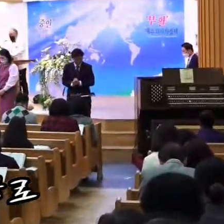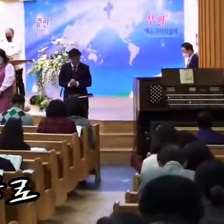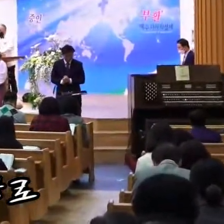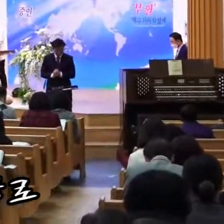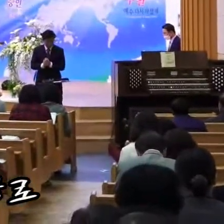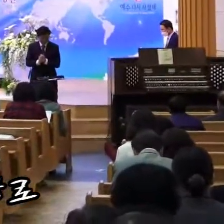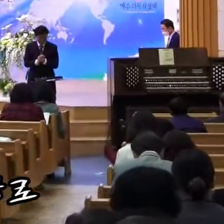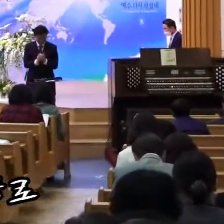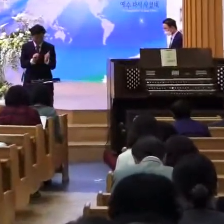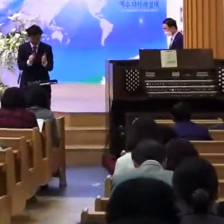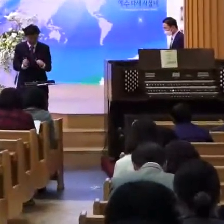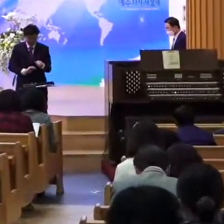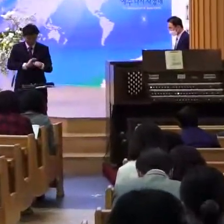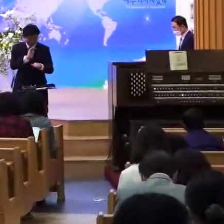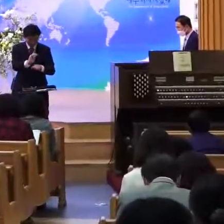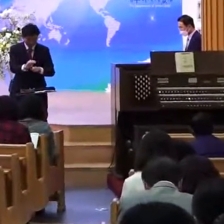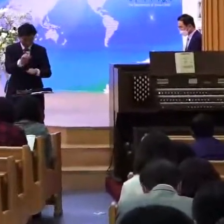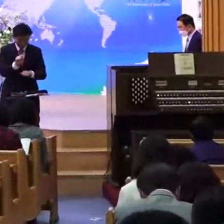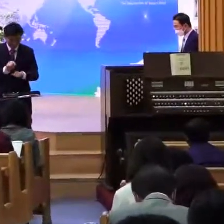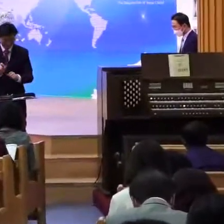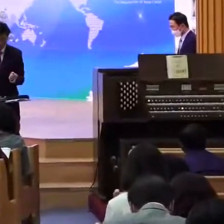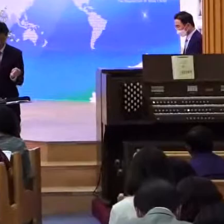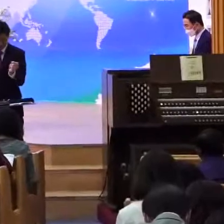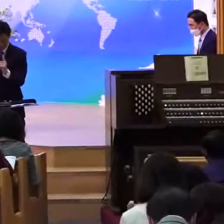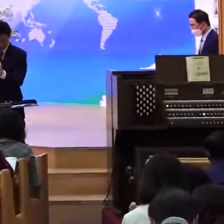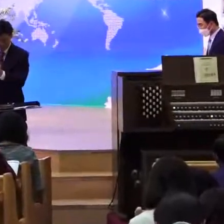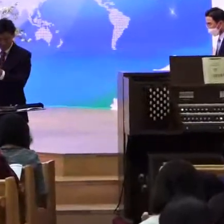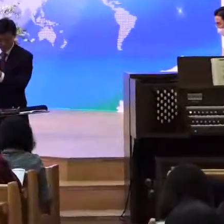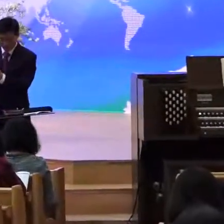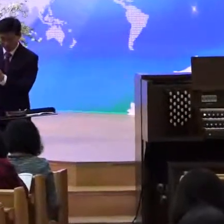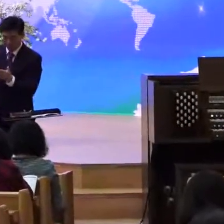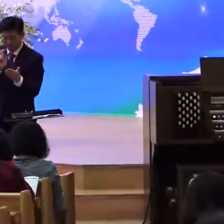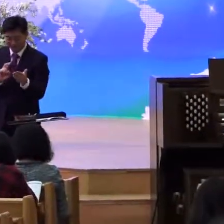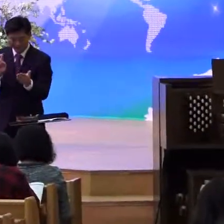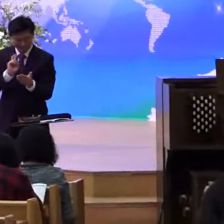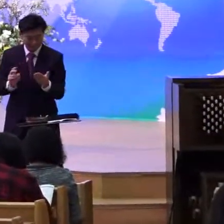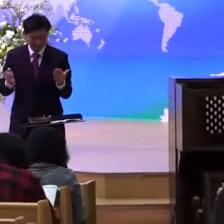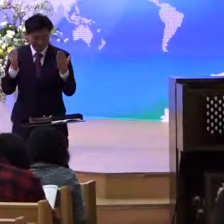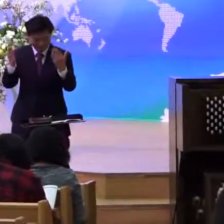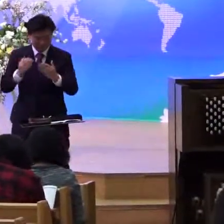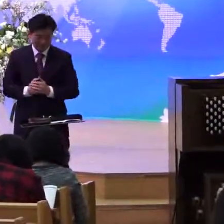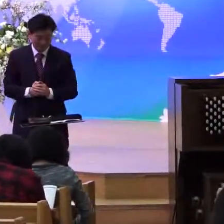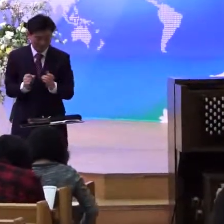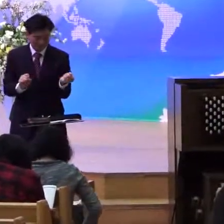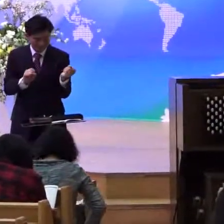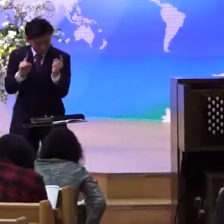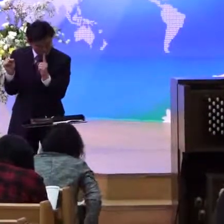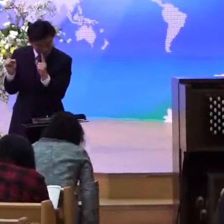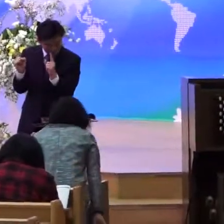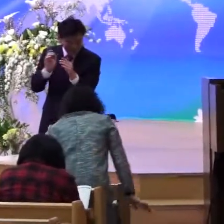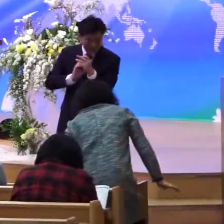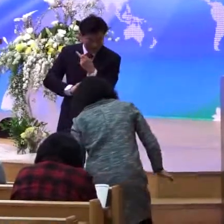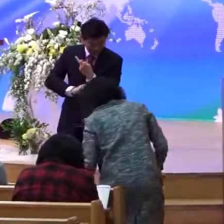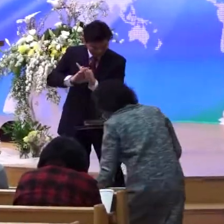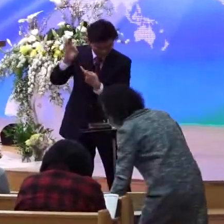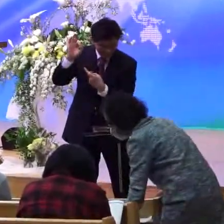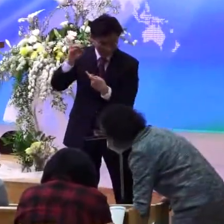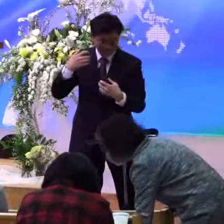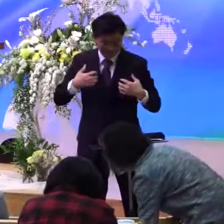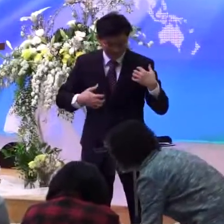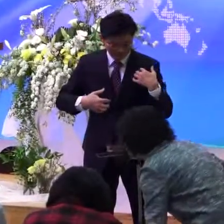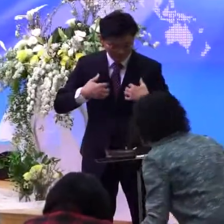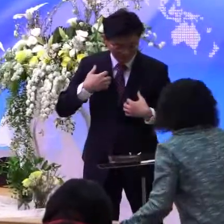무덤에 있지 않으시고 사망 권세에 이기신 부활의 주님을 찬양합니다. 부활의 아침을 기쁨으로 맞이하면서 하나님께